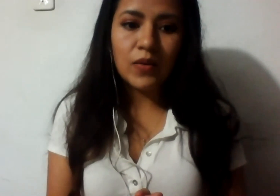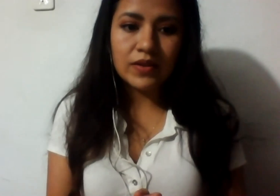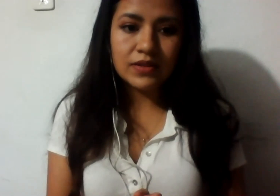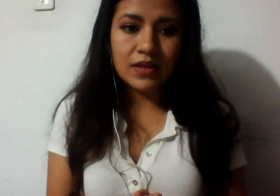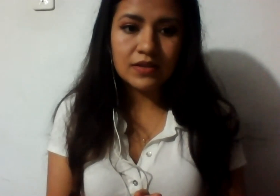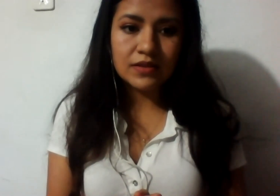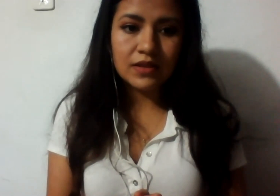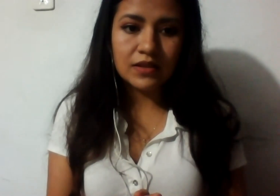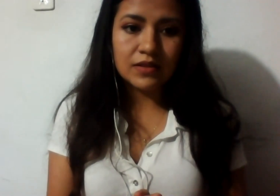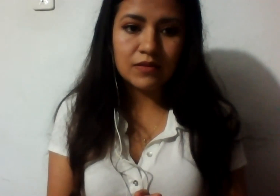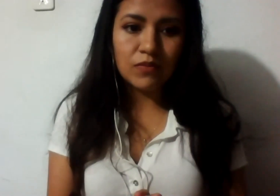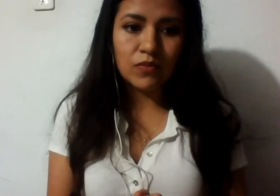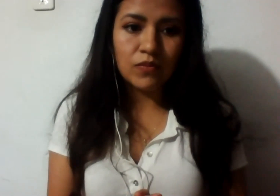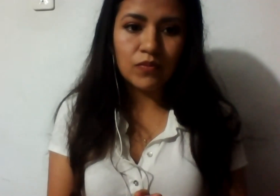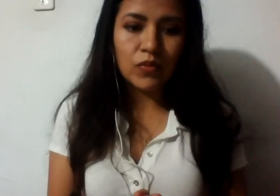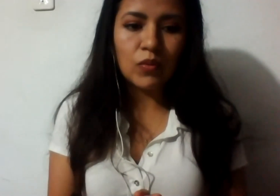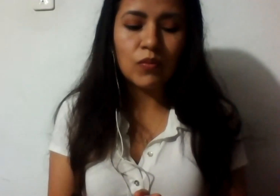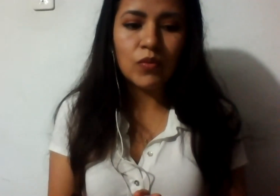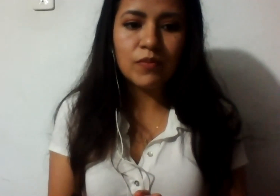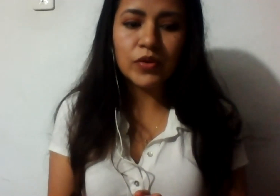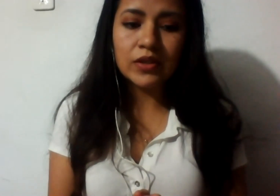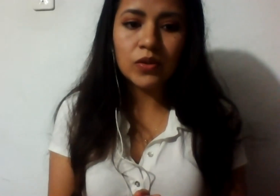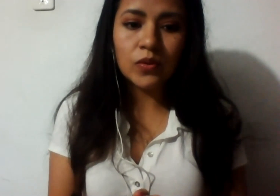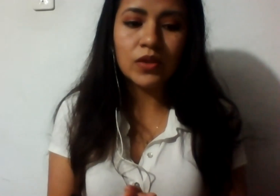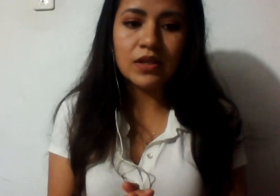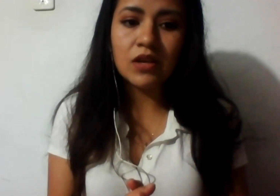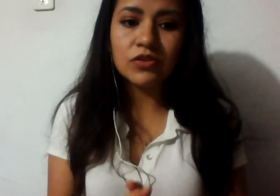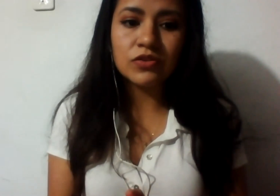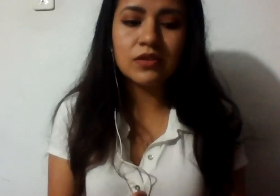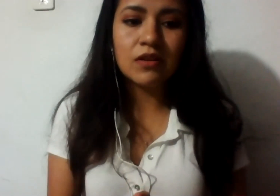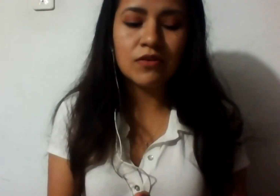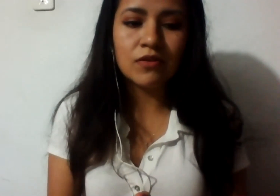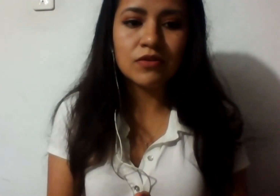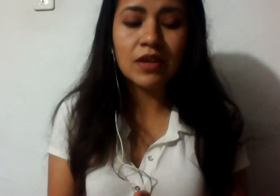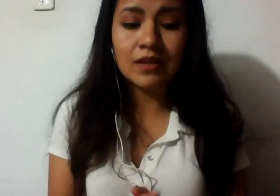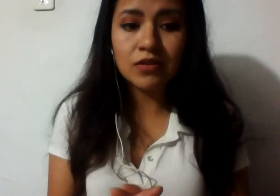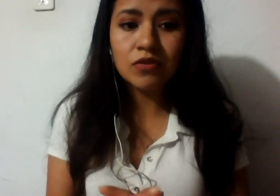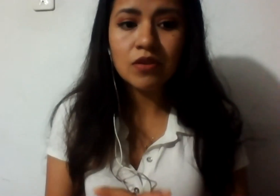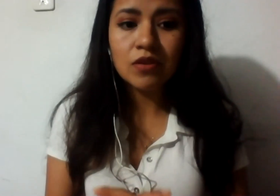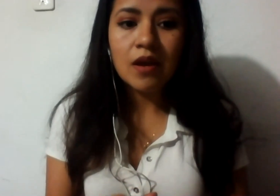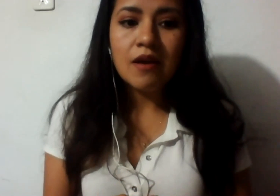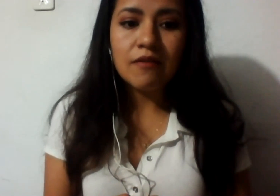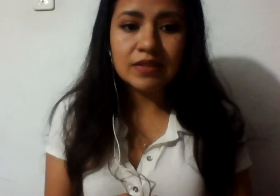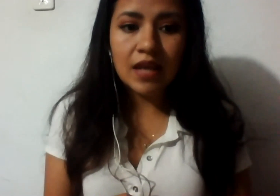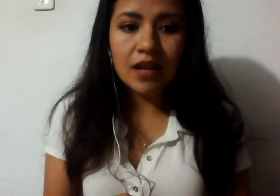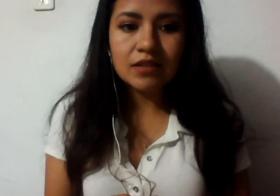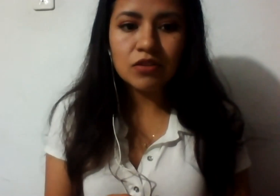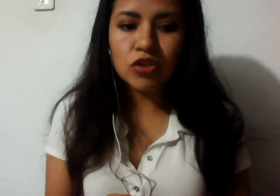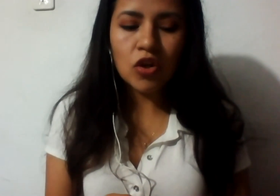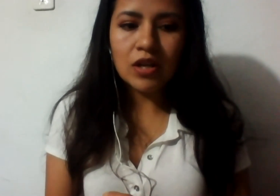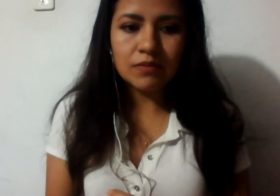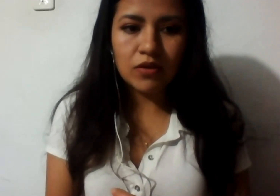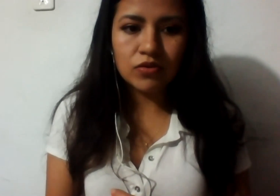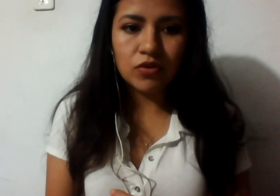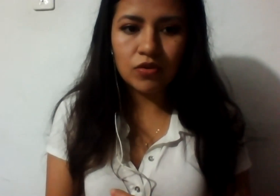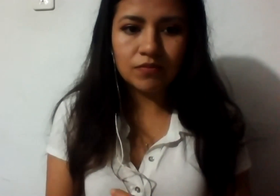La lengua de señas es muy importante utilizar los gestos faciales, no